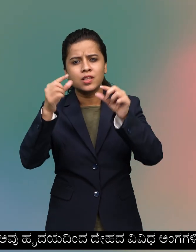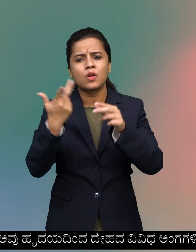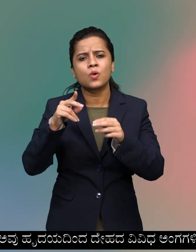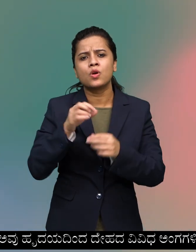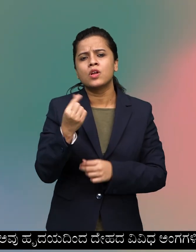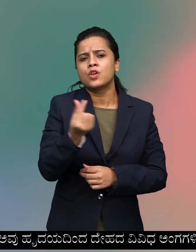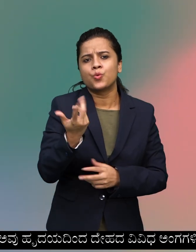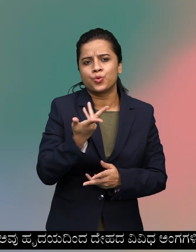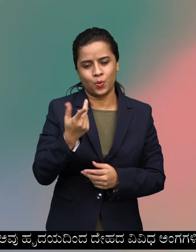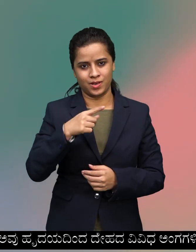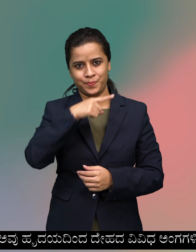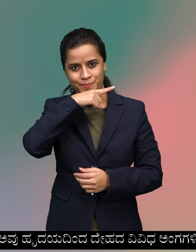ನಾಳಗಳಾಗಿವೆ.